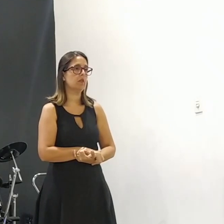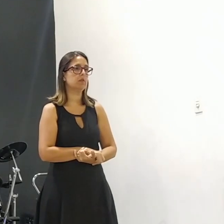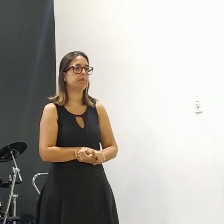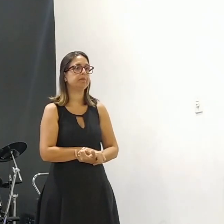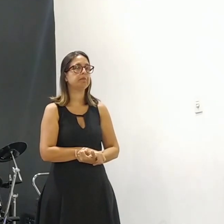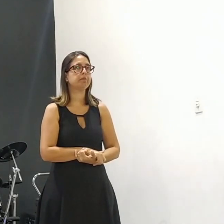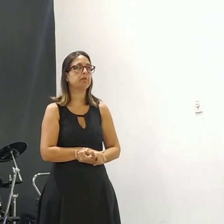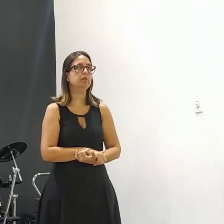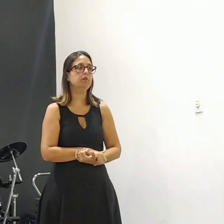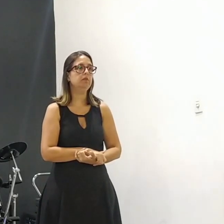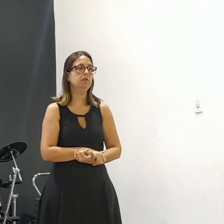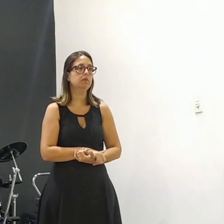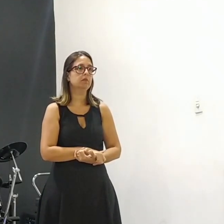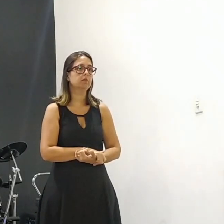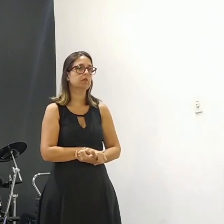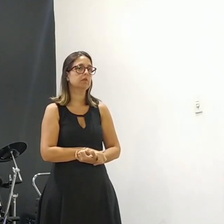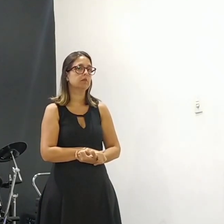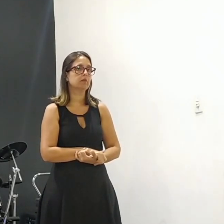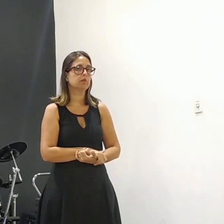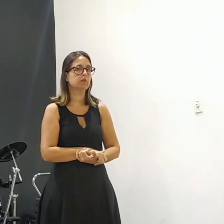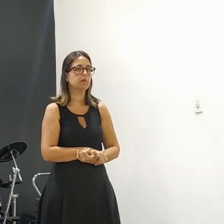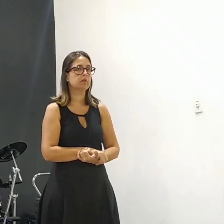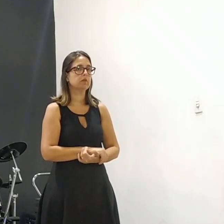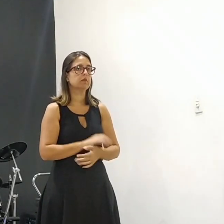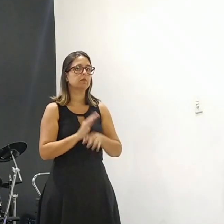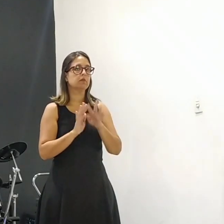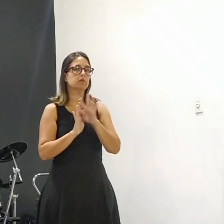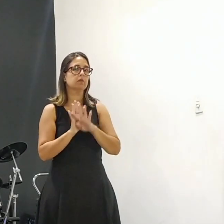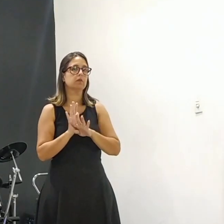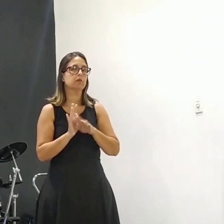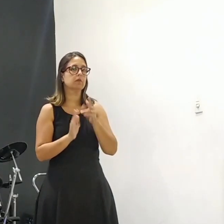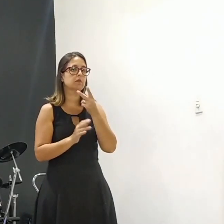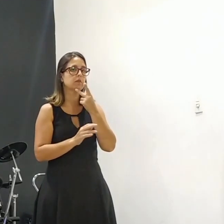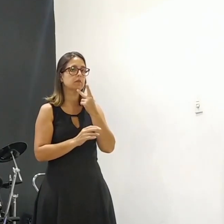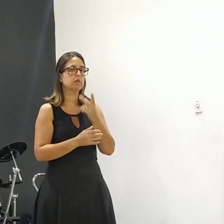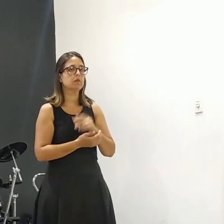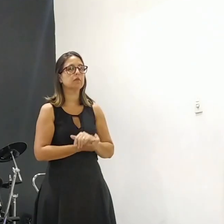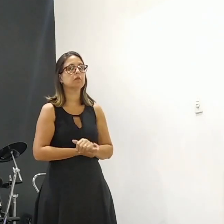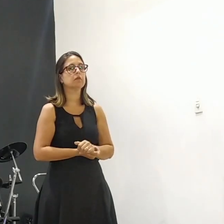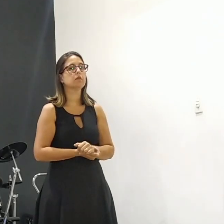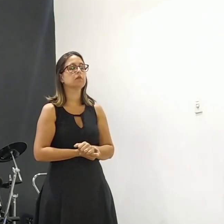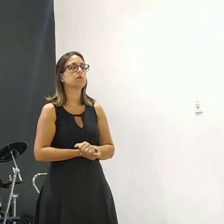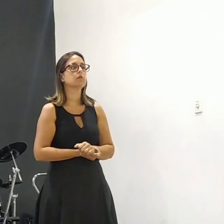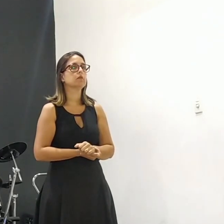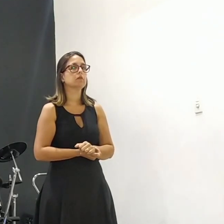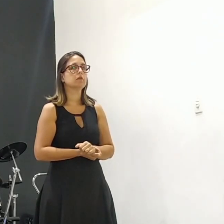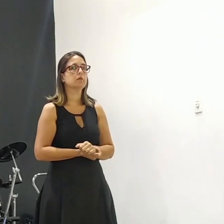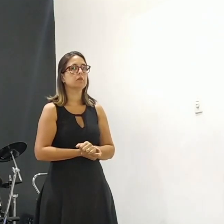13, 1. O texto vai dizer para nós.